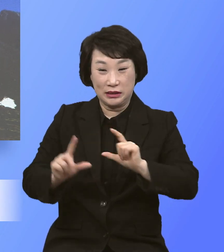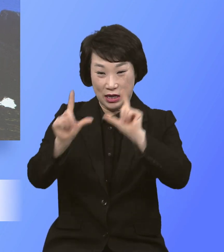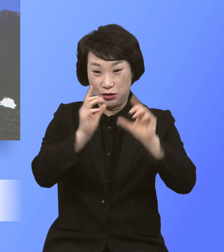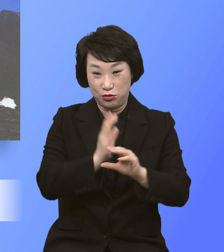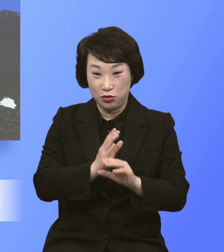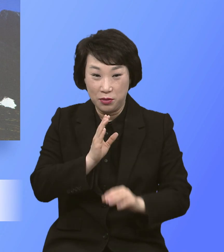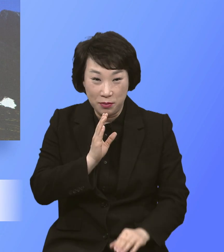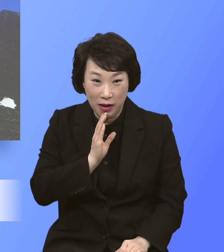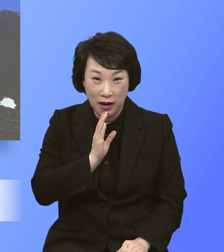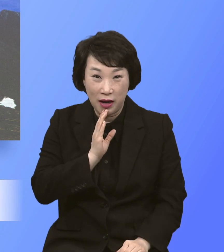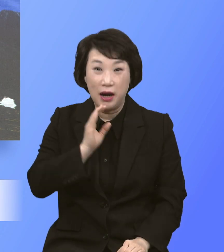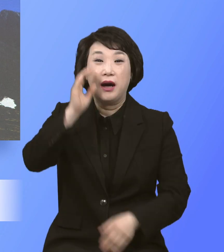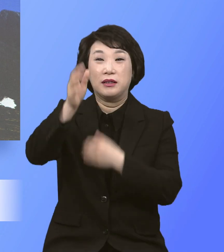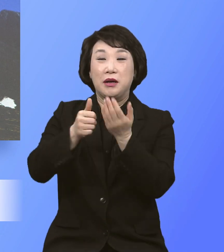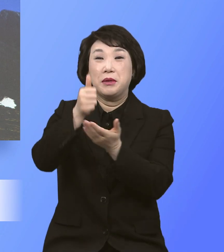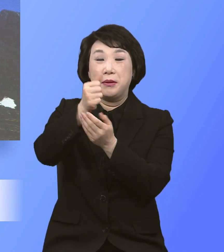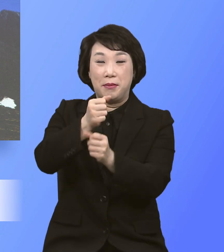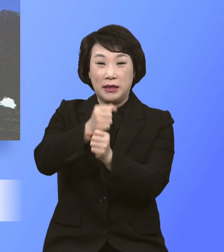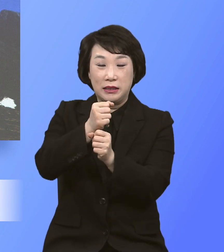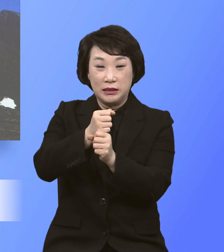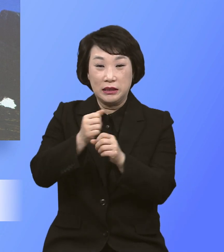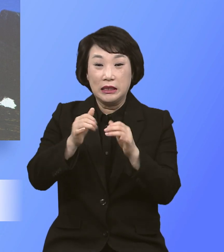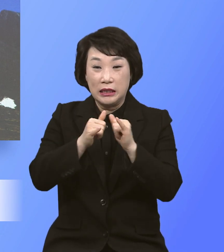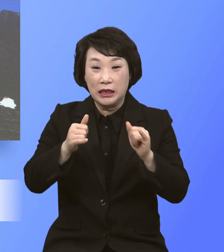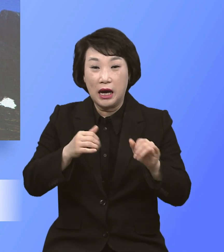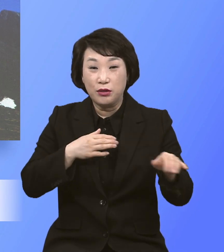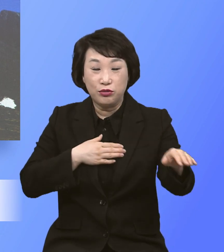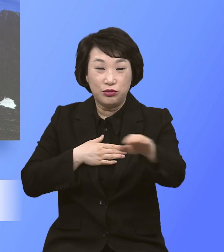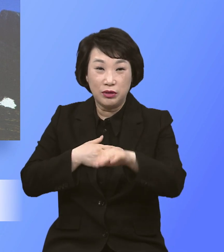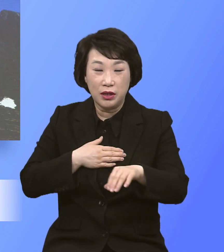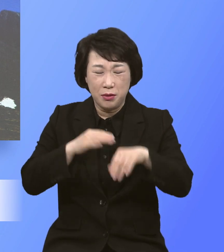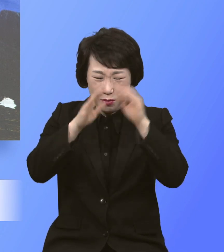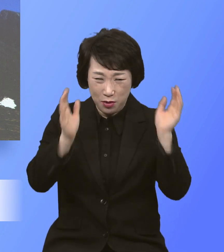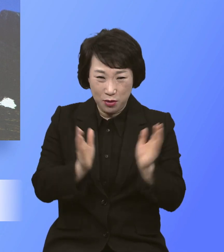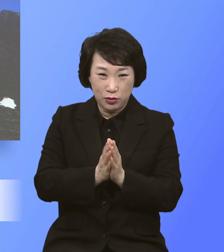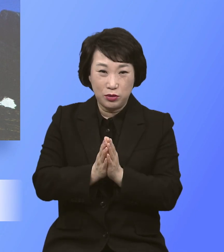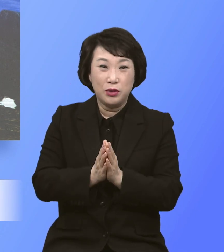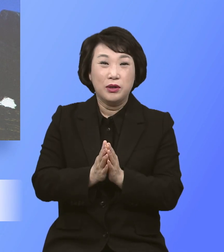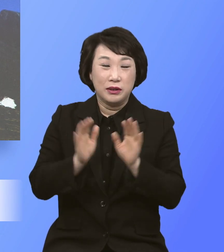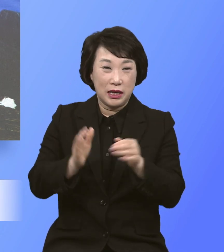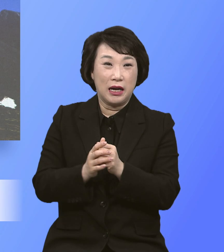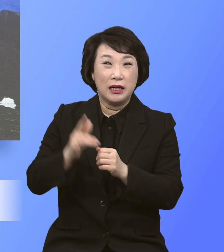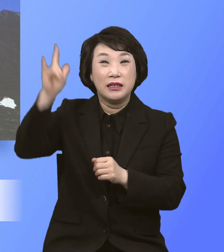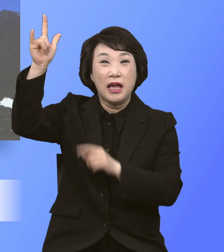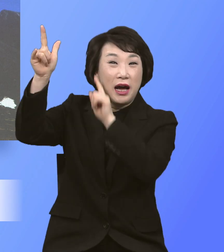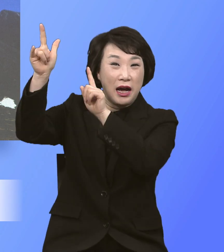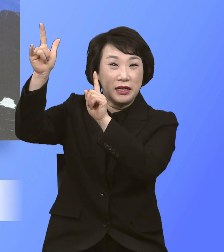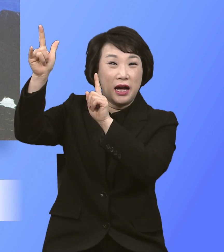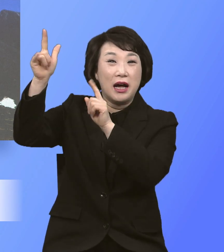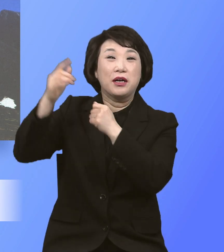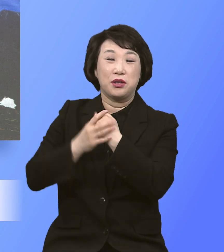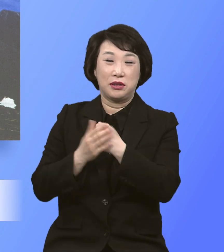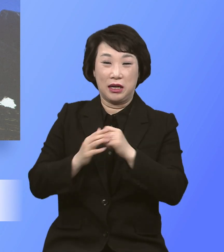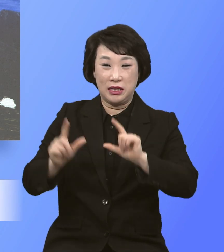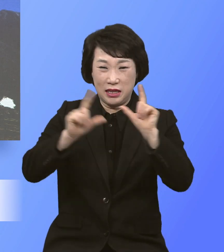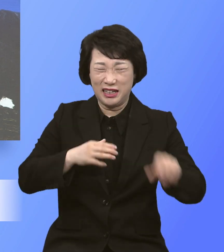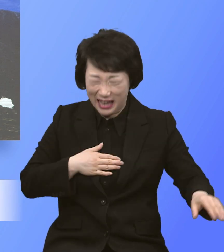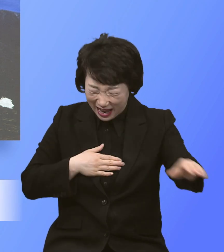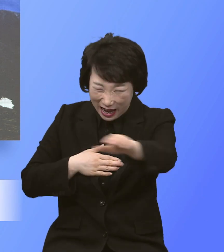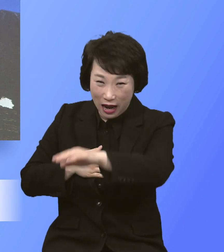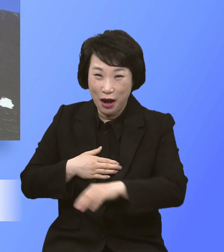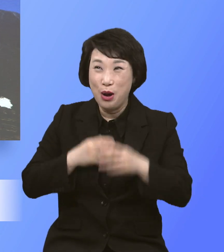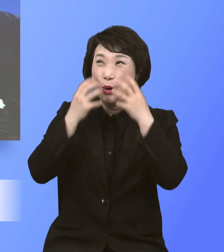하나님께서 만든 이 피조물의 에너지를 하나 가지고 인류가 살고 있다. 어마어마한